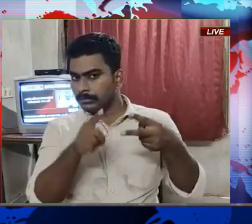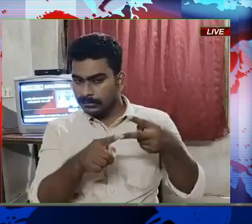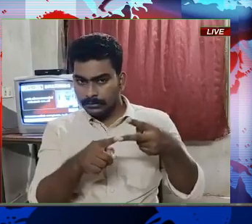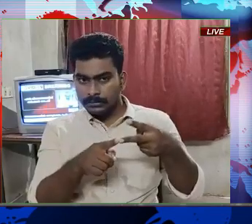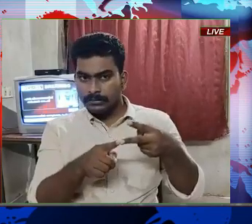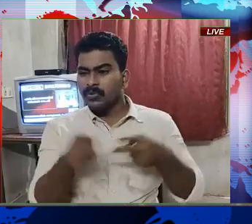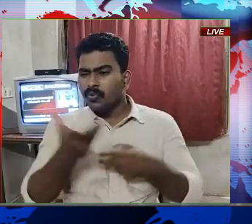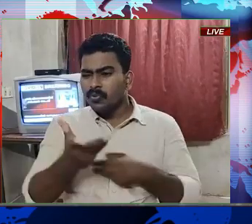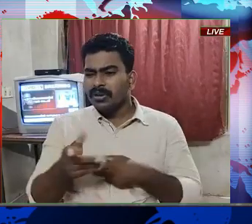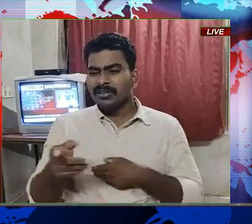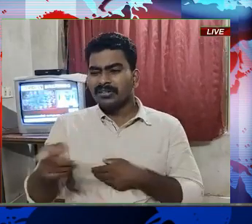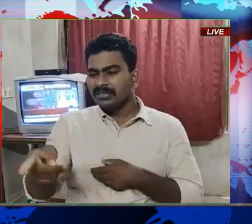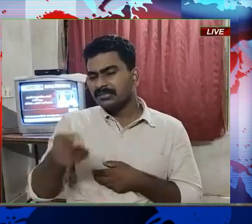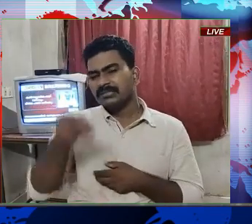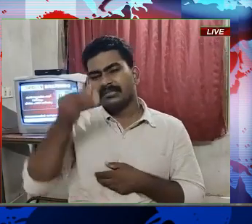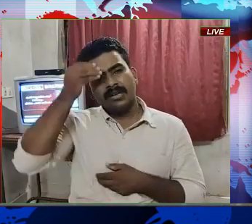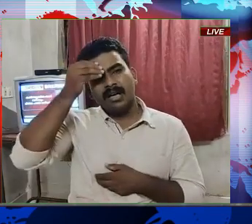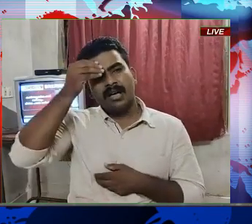എന്നറിയിച്ചിരുന്നു.